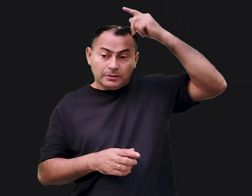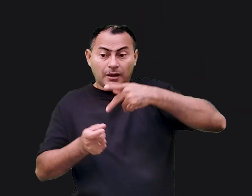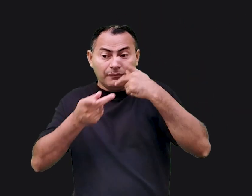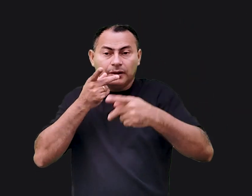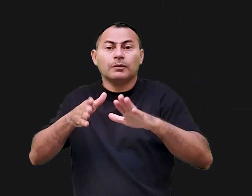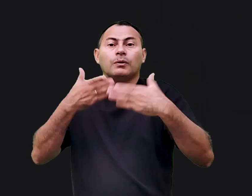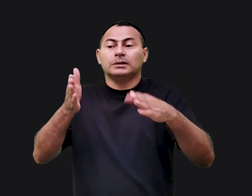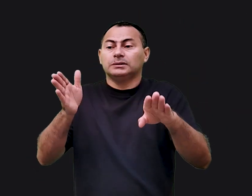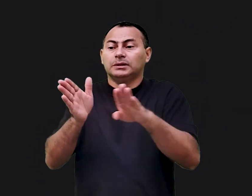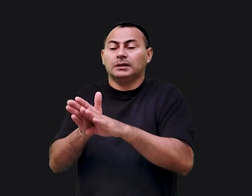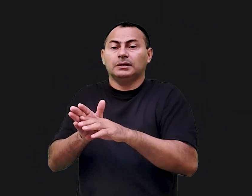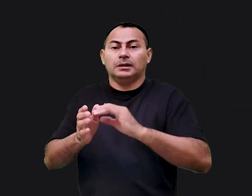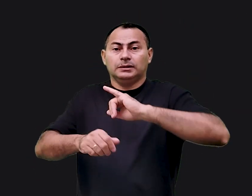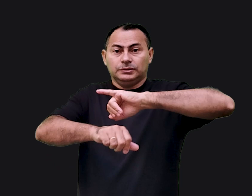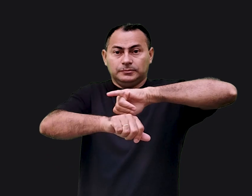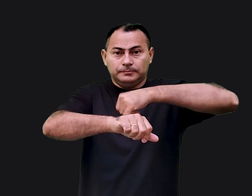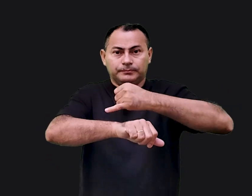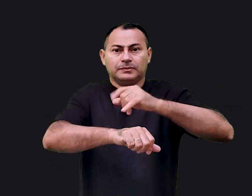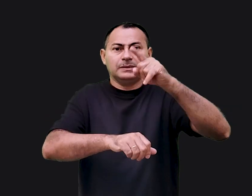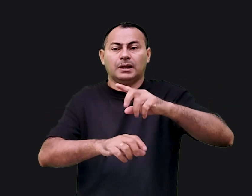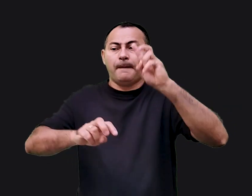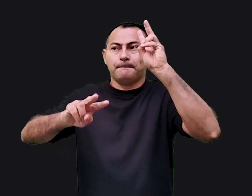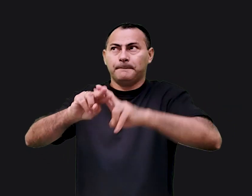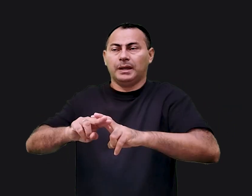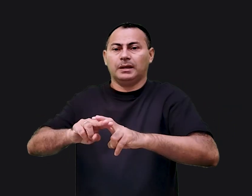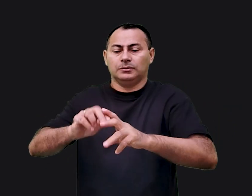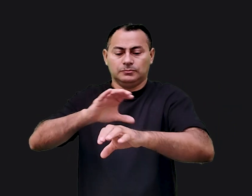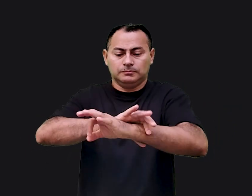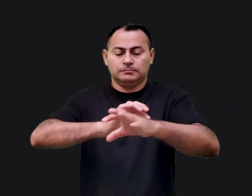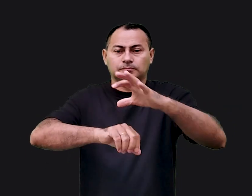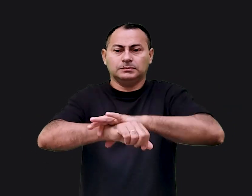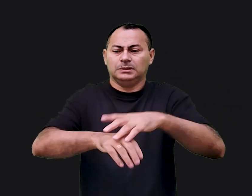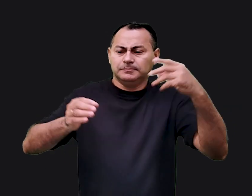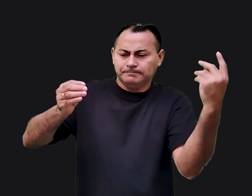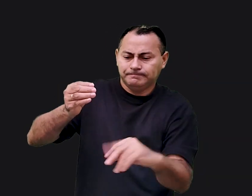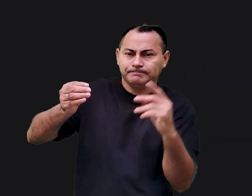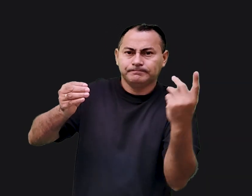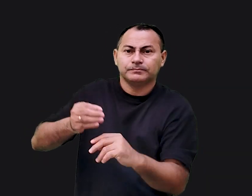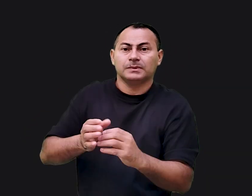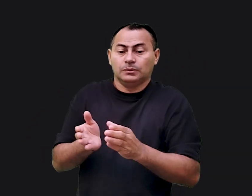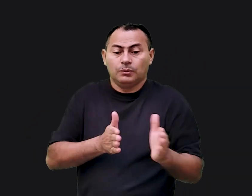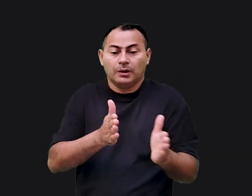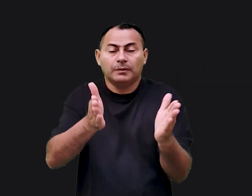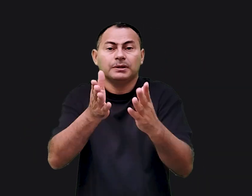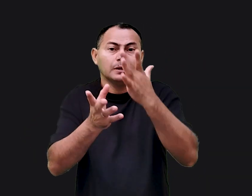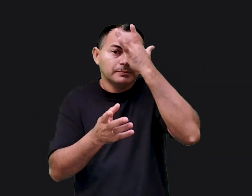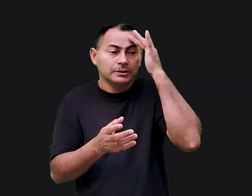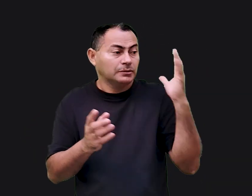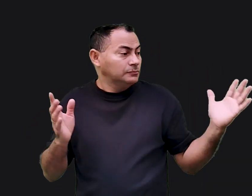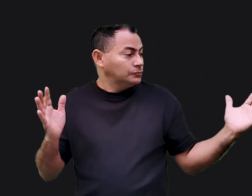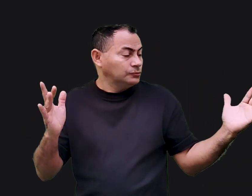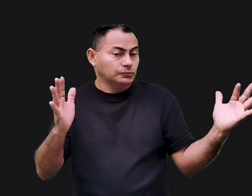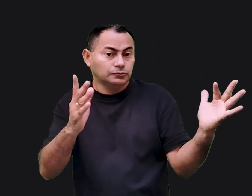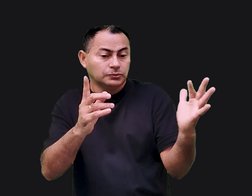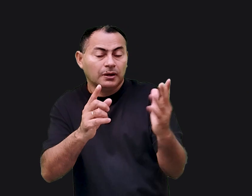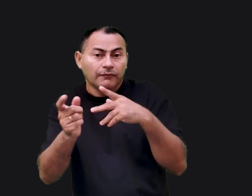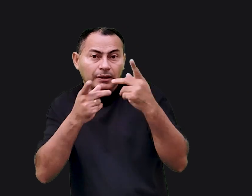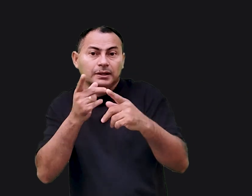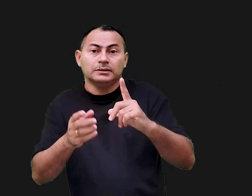lhe dito que quando ele chegasse a Jerusalém seria preso acorrentado e surrado no caminho muitas pessoas se aproximaram dele dizendo que